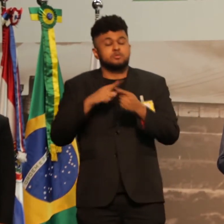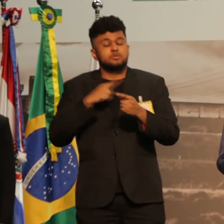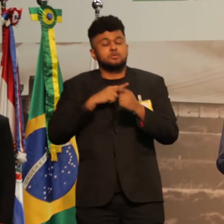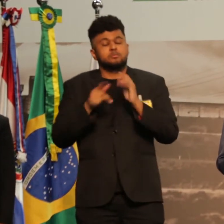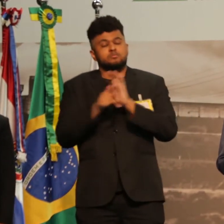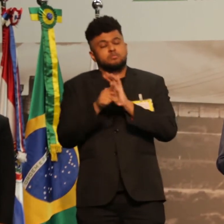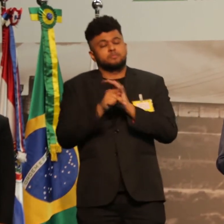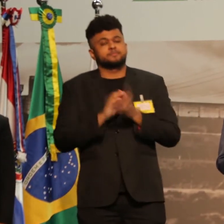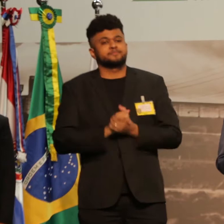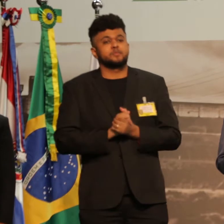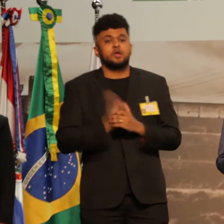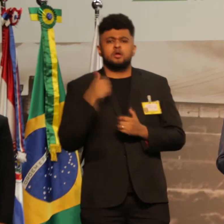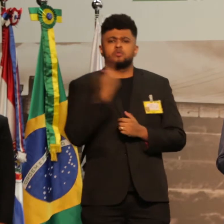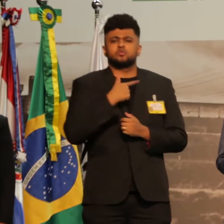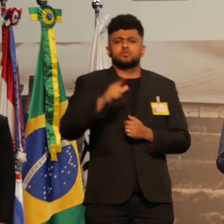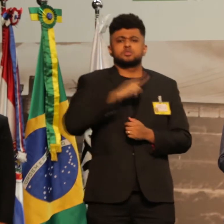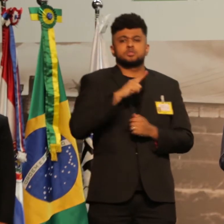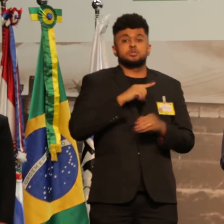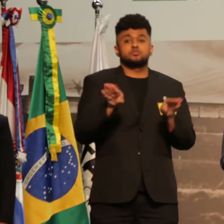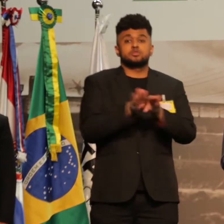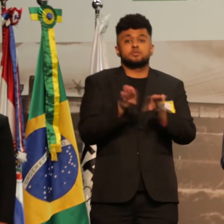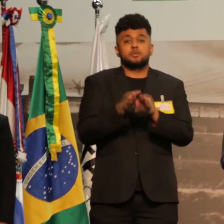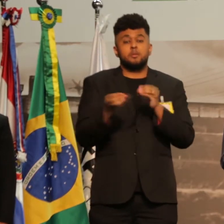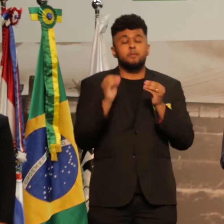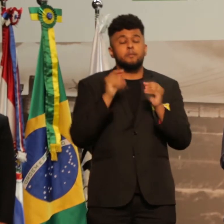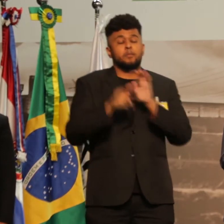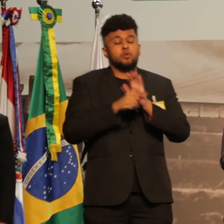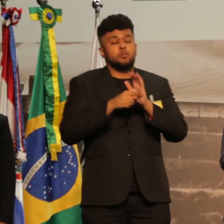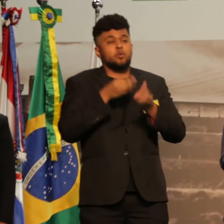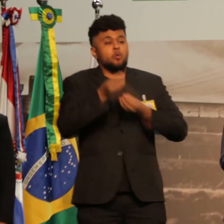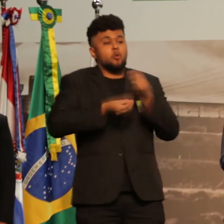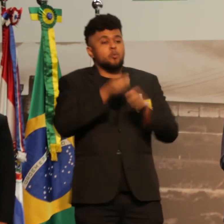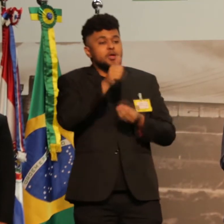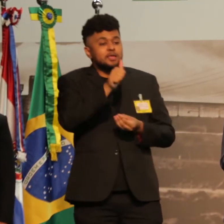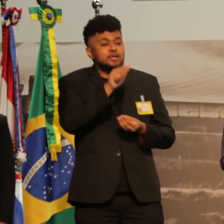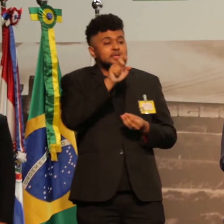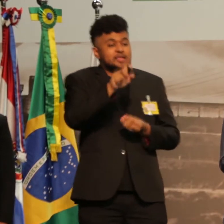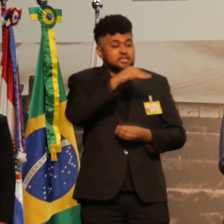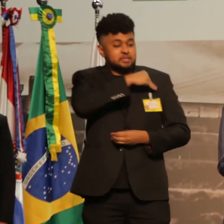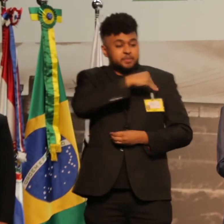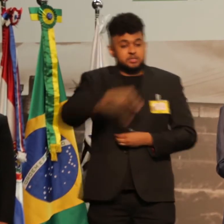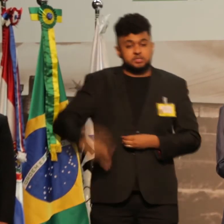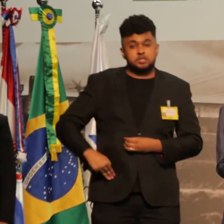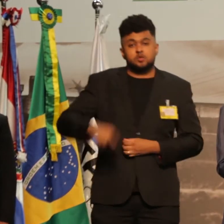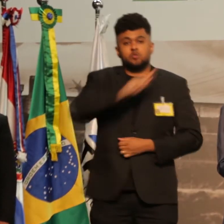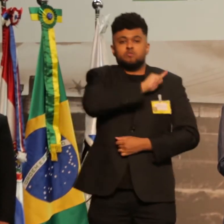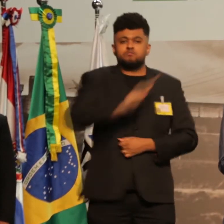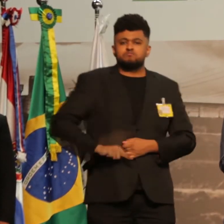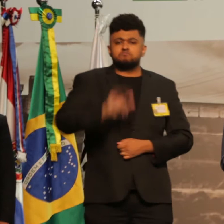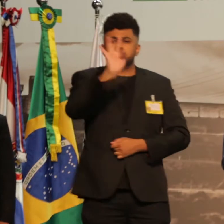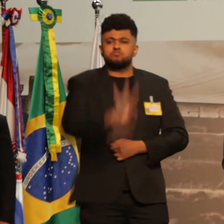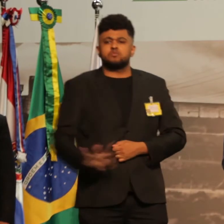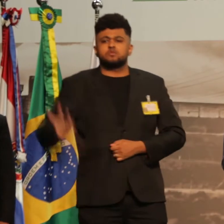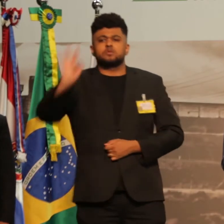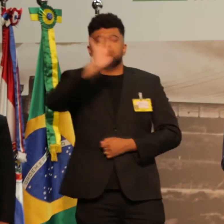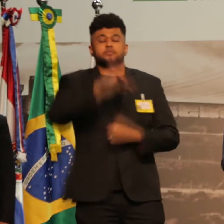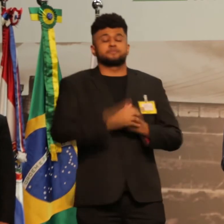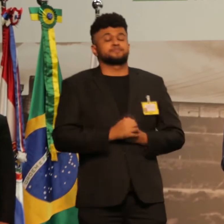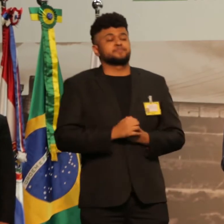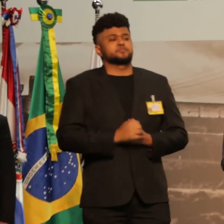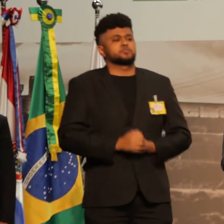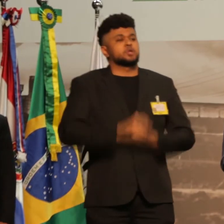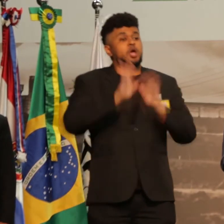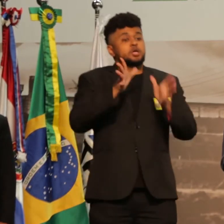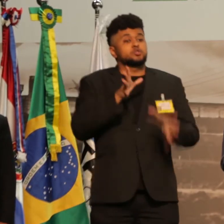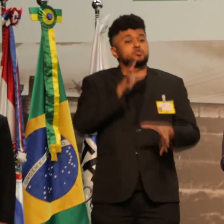afluência. Temos ações aderentes a 15 ministérios do governo federal, que